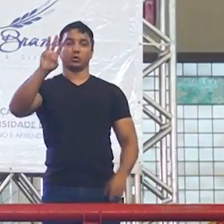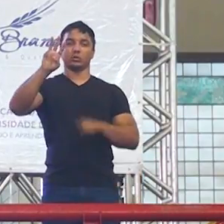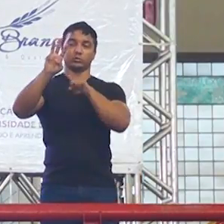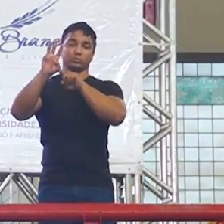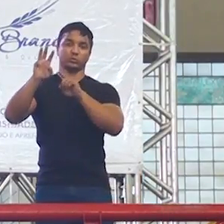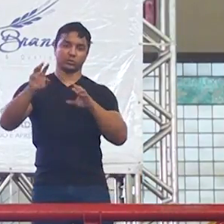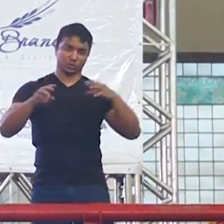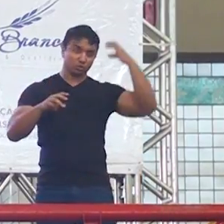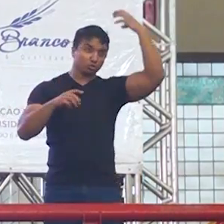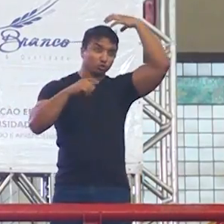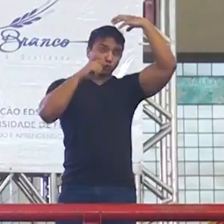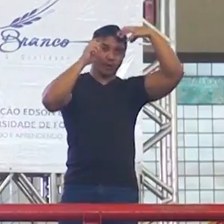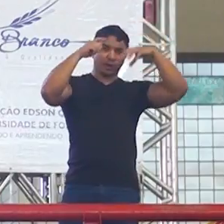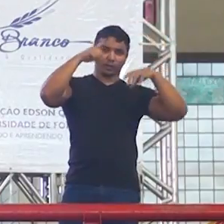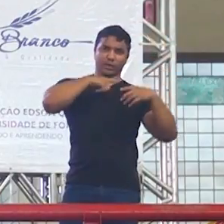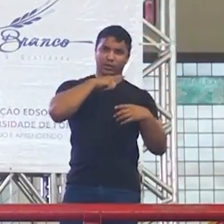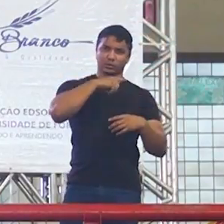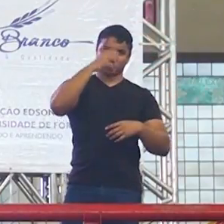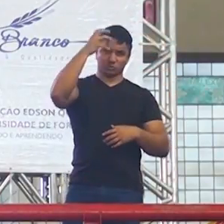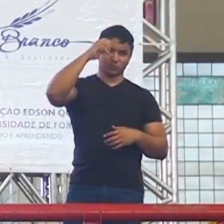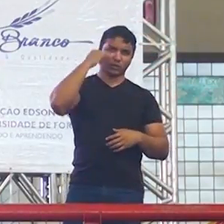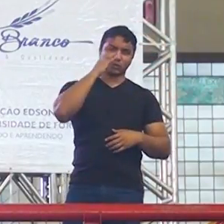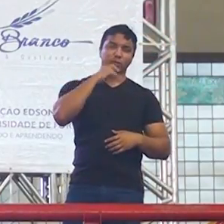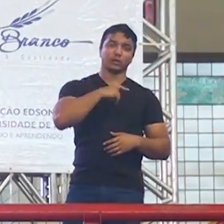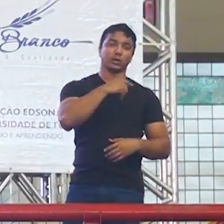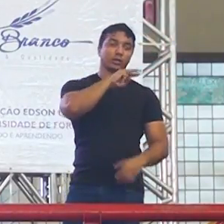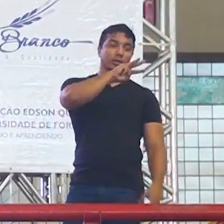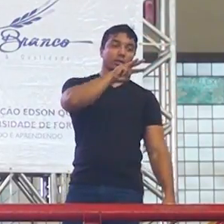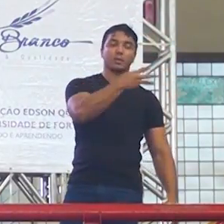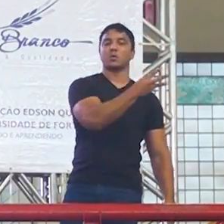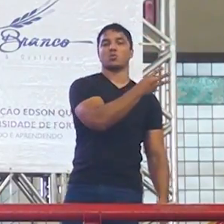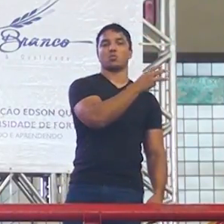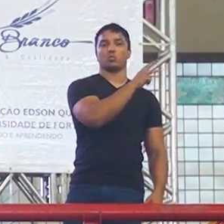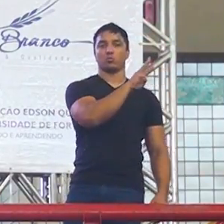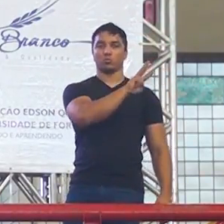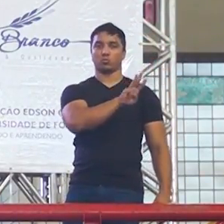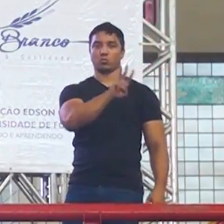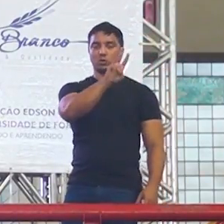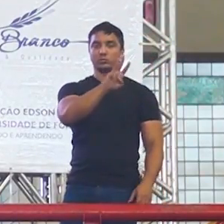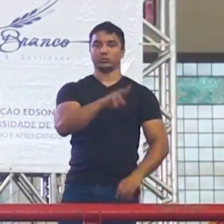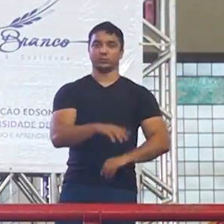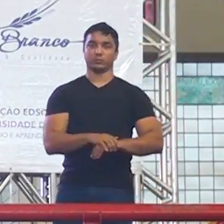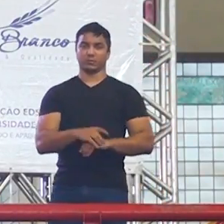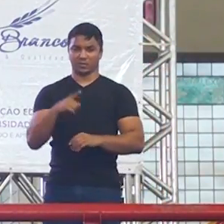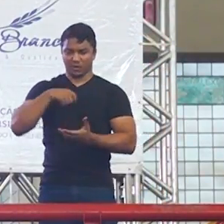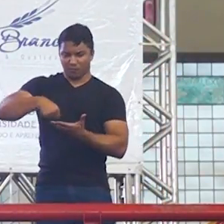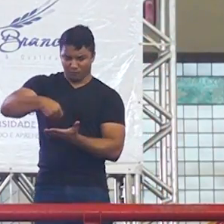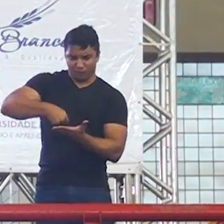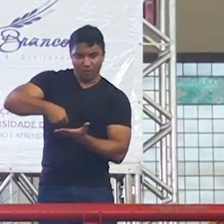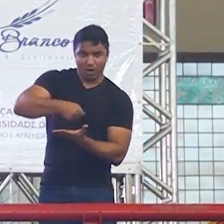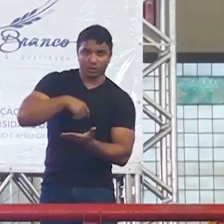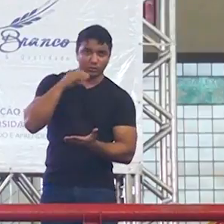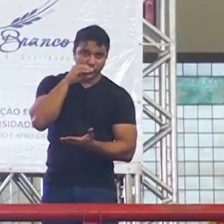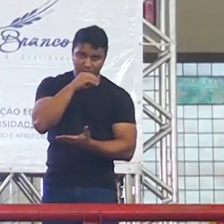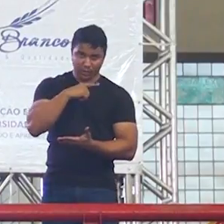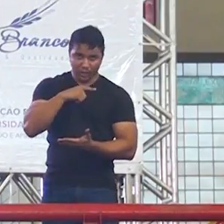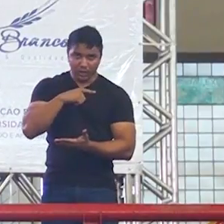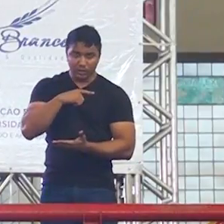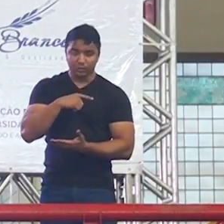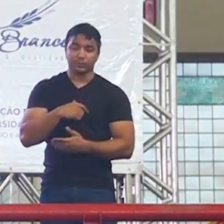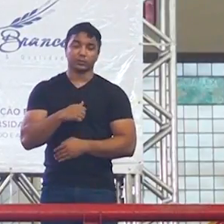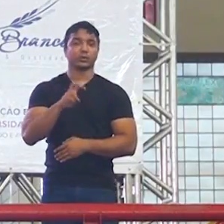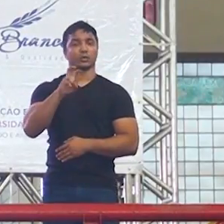chuveiro elétrico? Tem. Quanto é que vale? 3.000 watts. Na casa tem ferro elétrico? Tem. Quanto é que